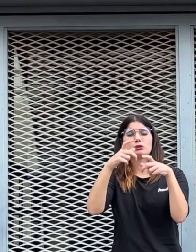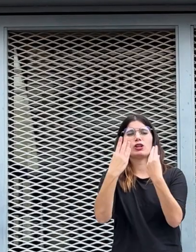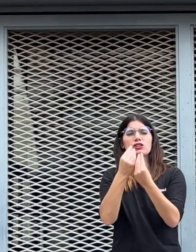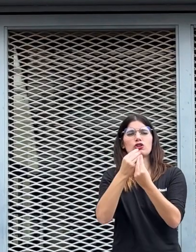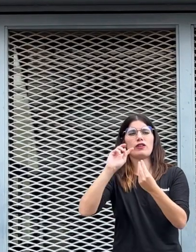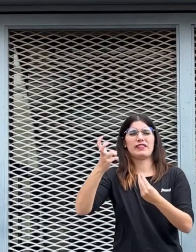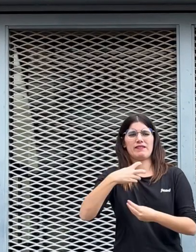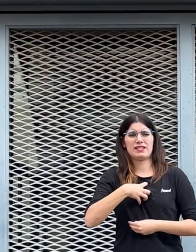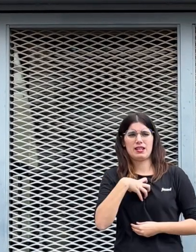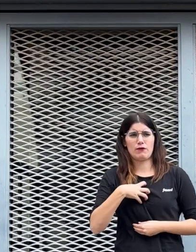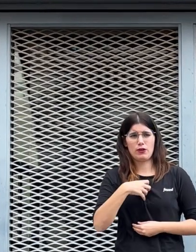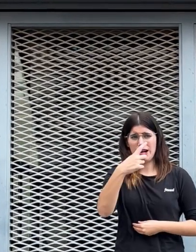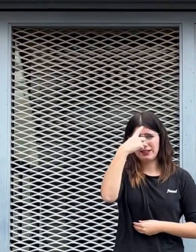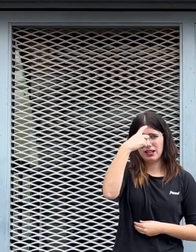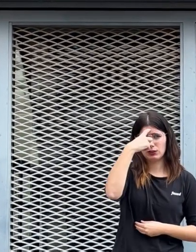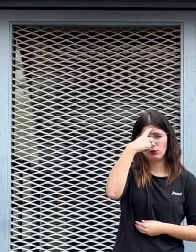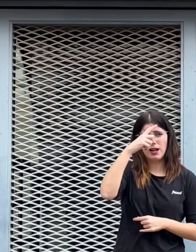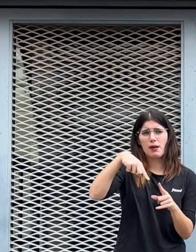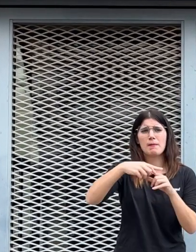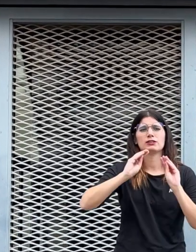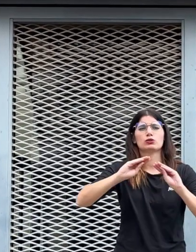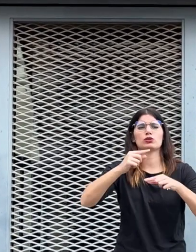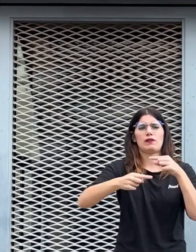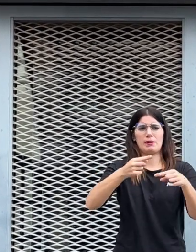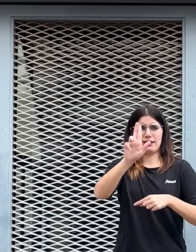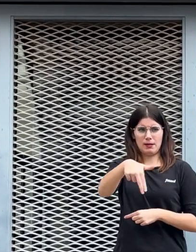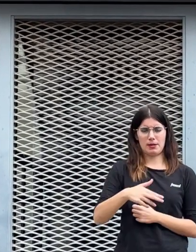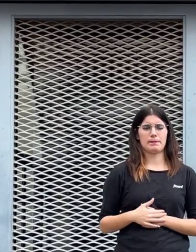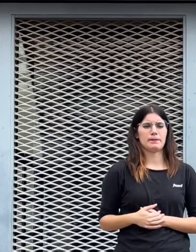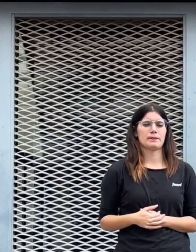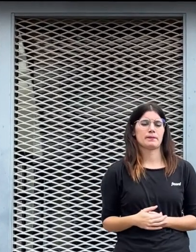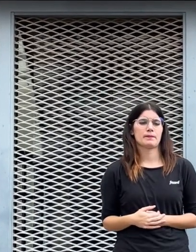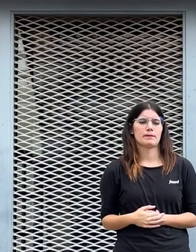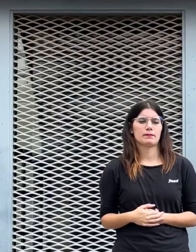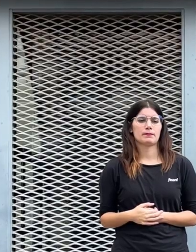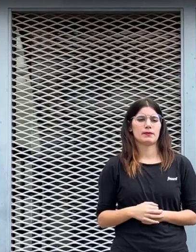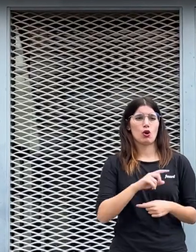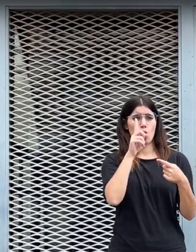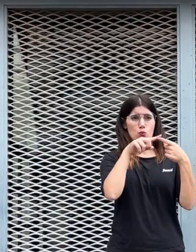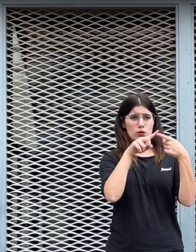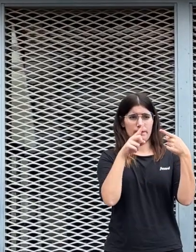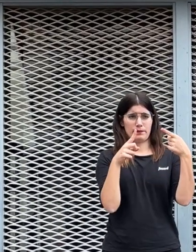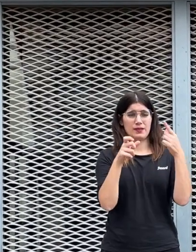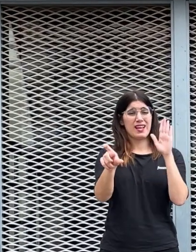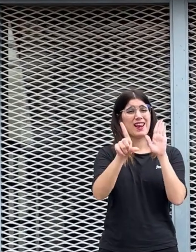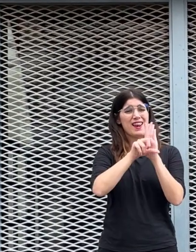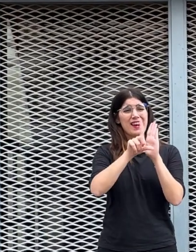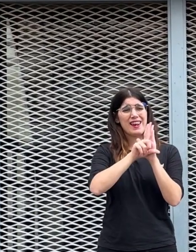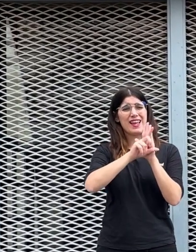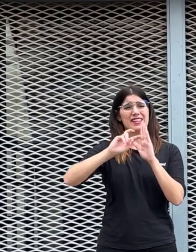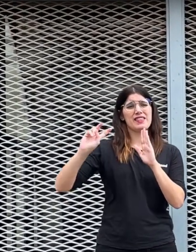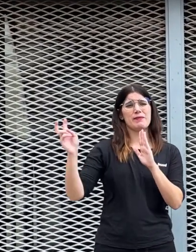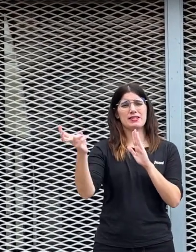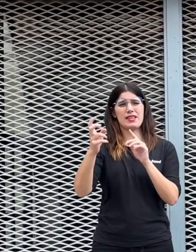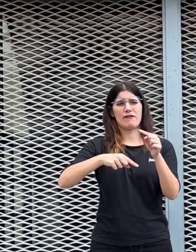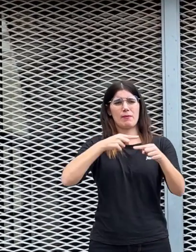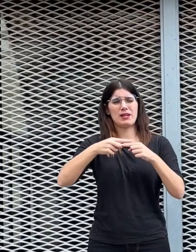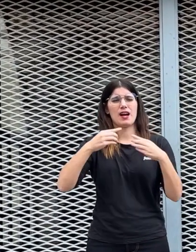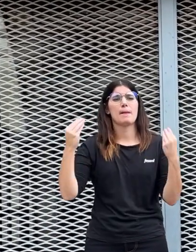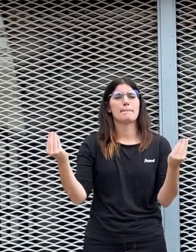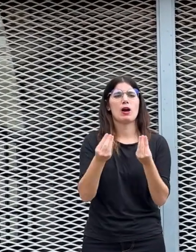diversidad funcional intelectual y de sus familias. 1. Ley diversidad familiar mejorando